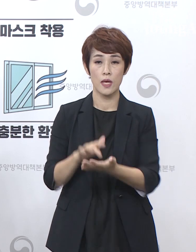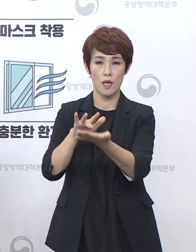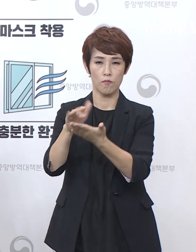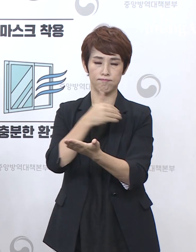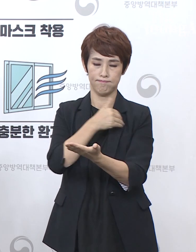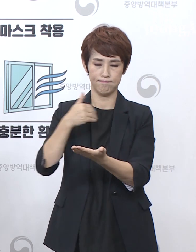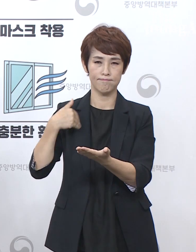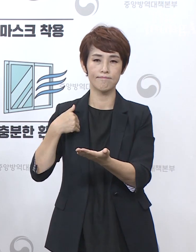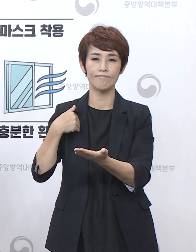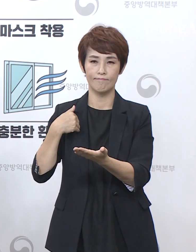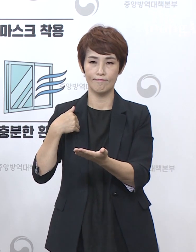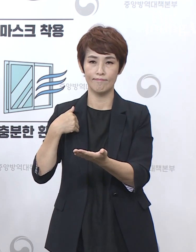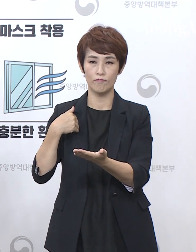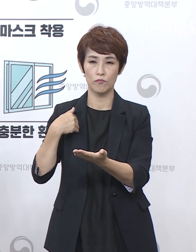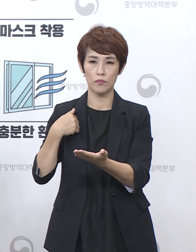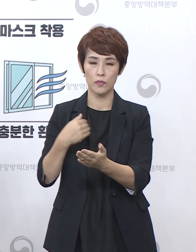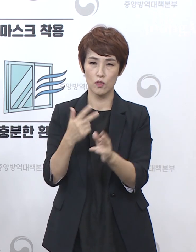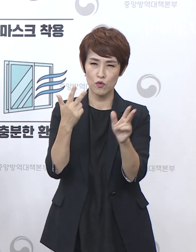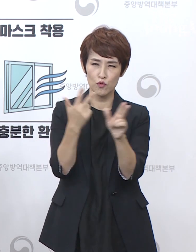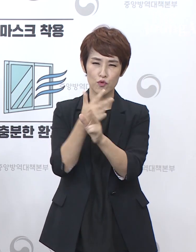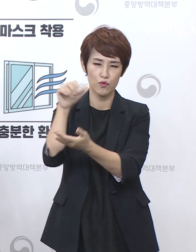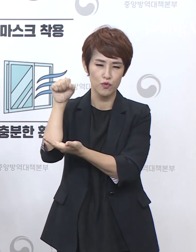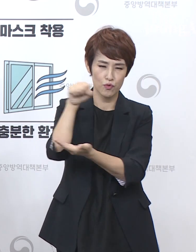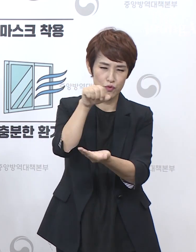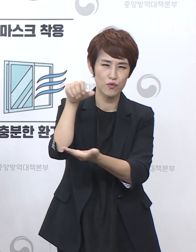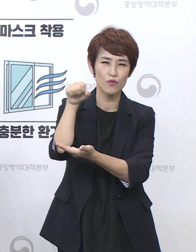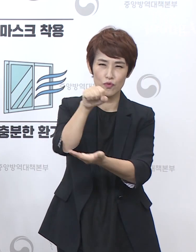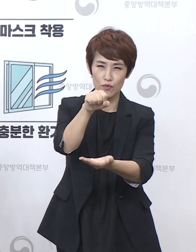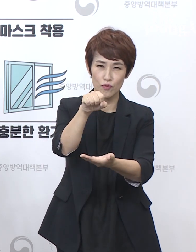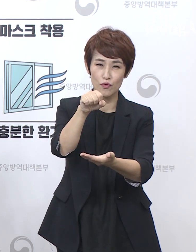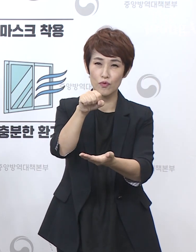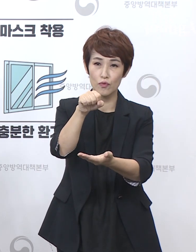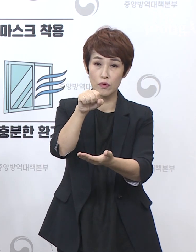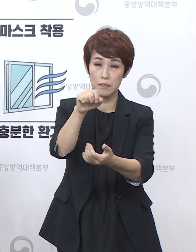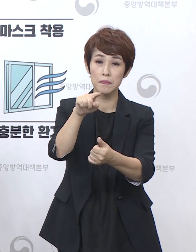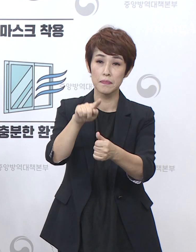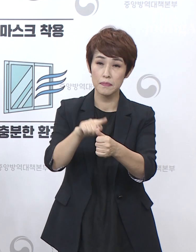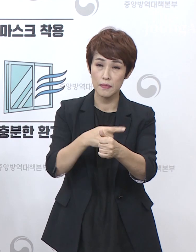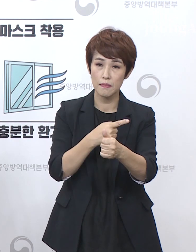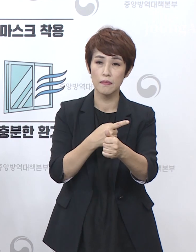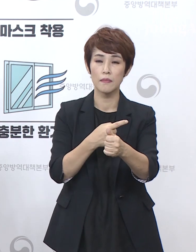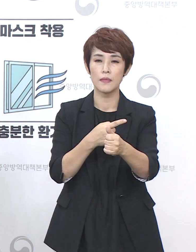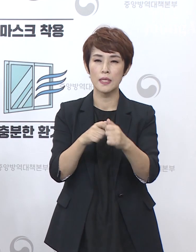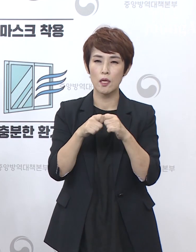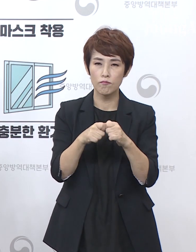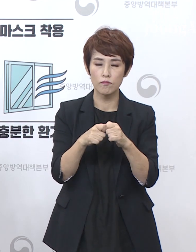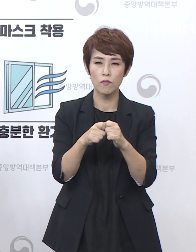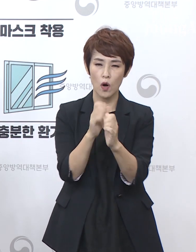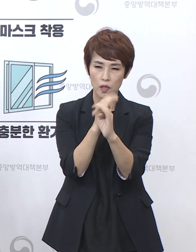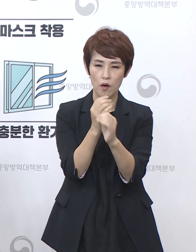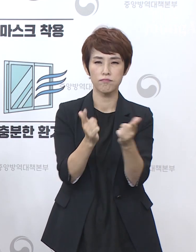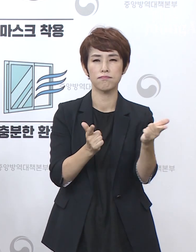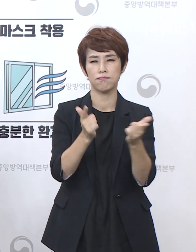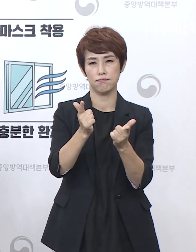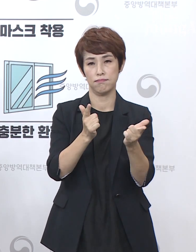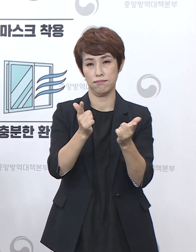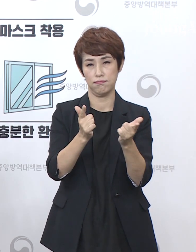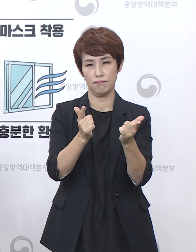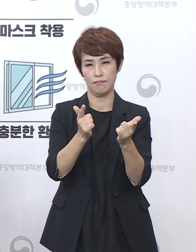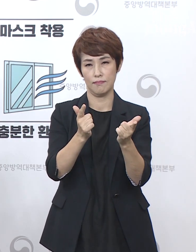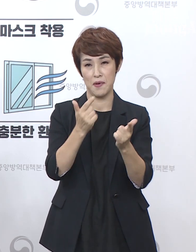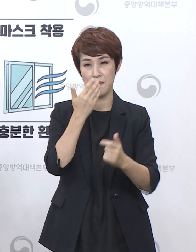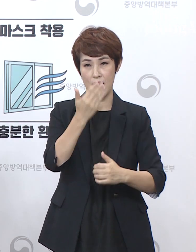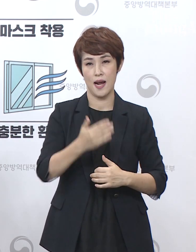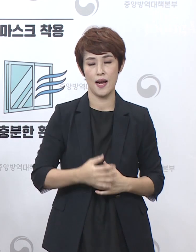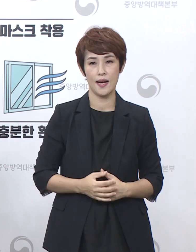충분하다. 다만 주 단위의 공급 일정에 따라서 세부적으로 접종 일정이 좀 조정될 그런